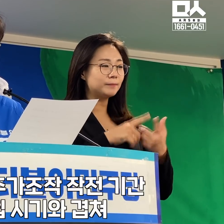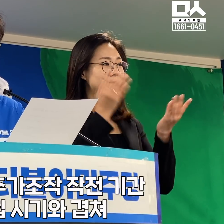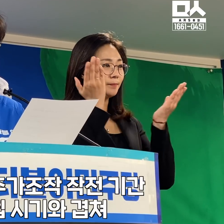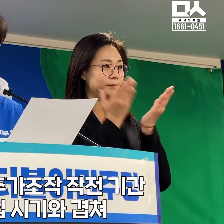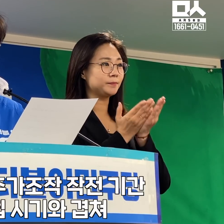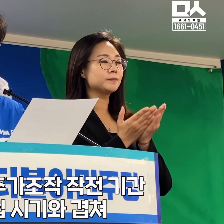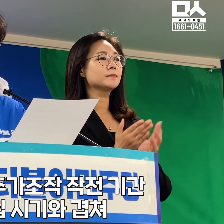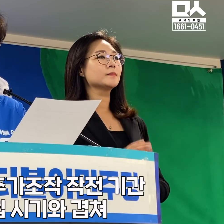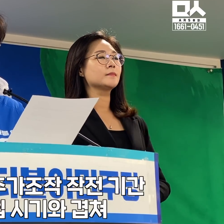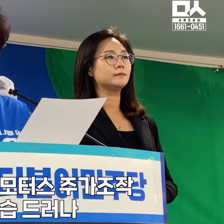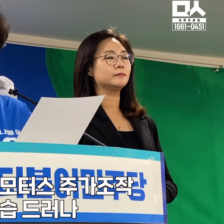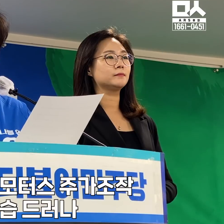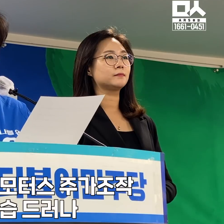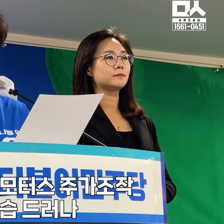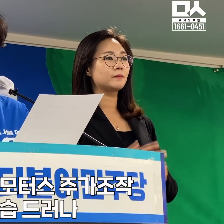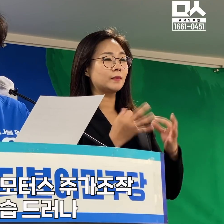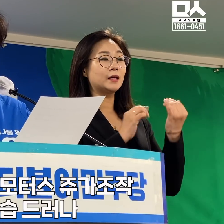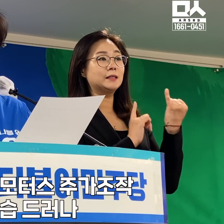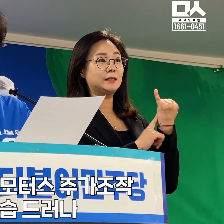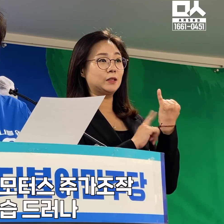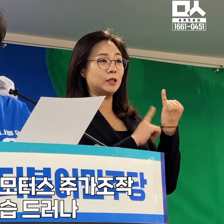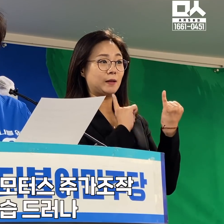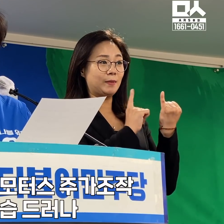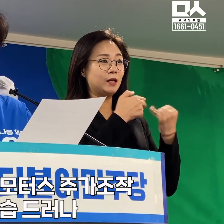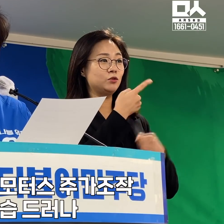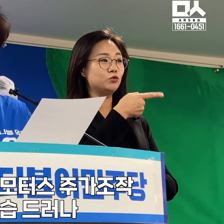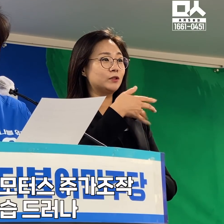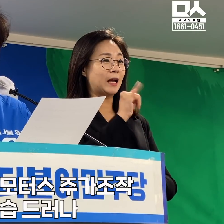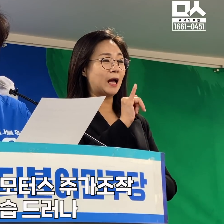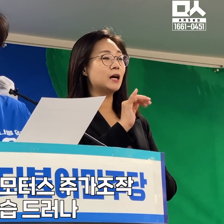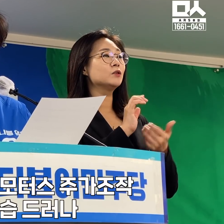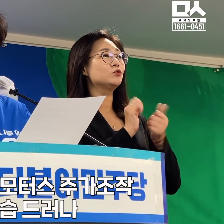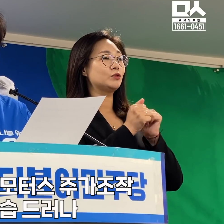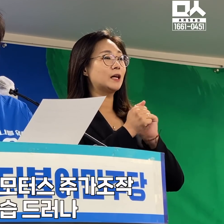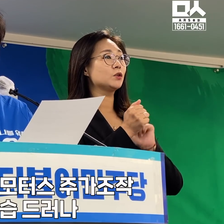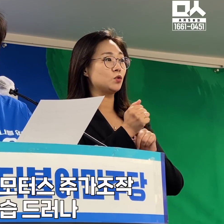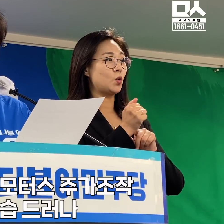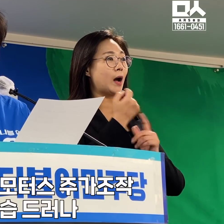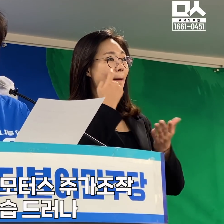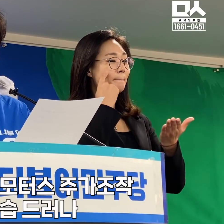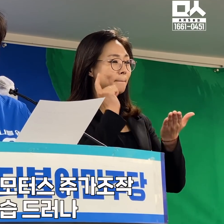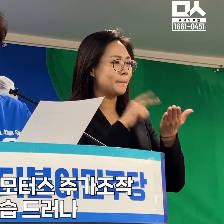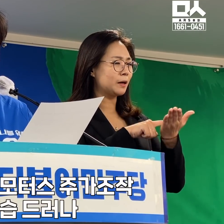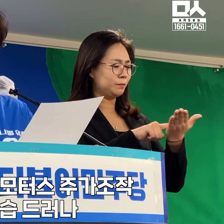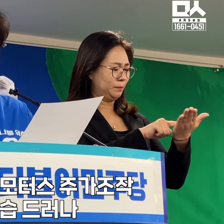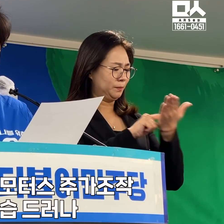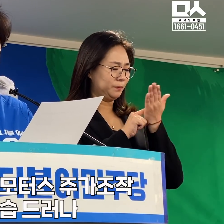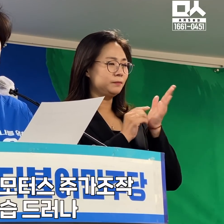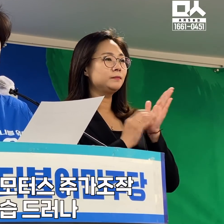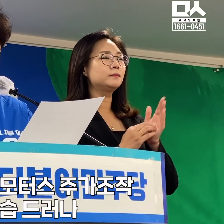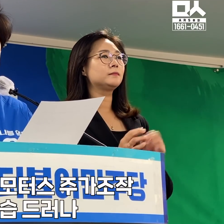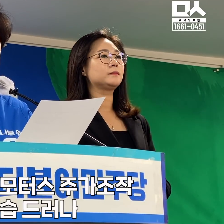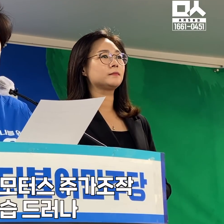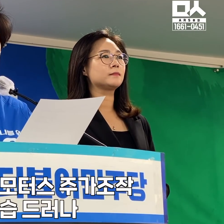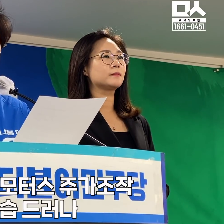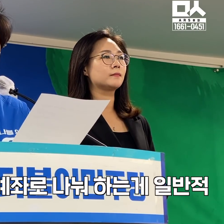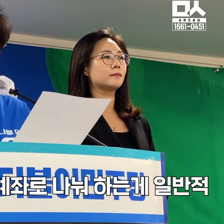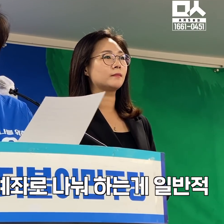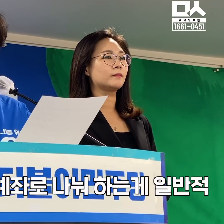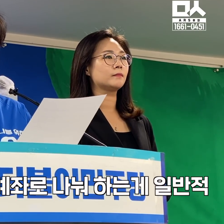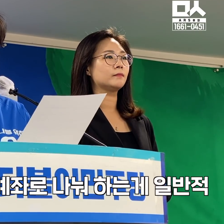상당히 겹칩니다. 김건희 씨의 도이치모터스 주가 조작 시세가 점점 모습을 드러내고